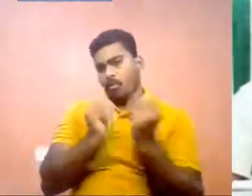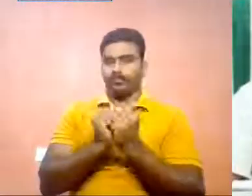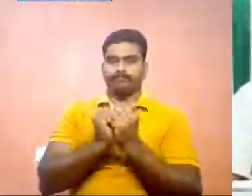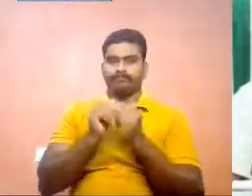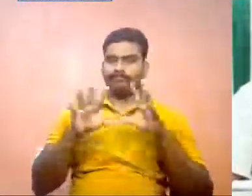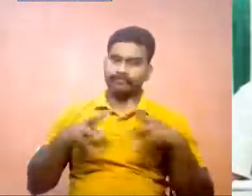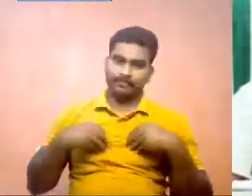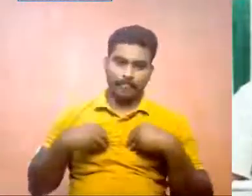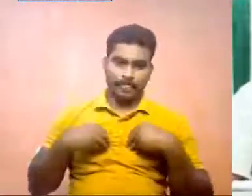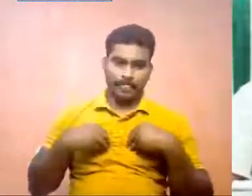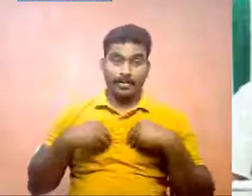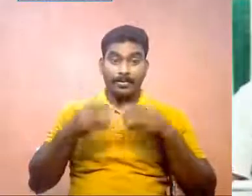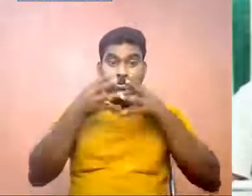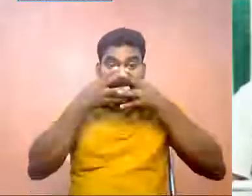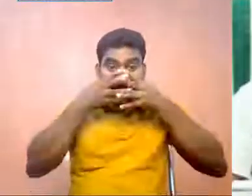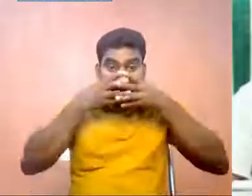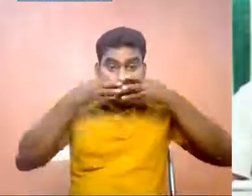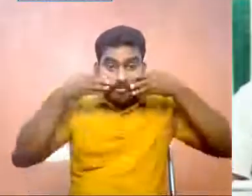N95 മാസ്ക്